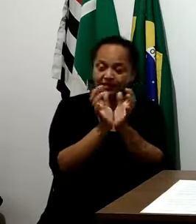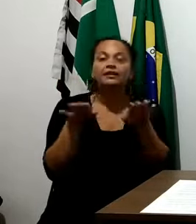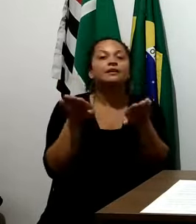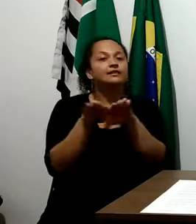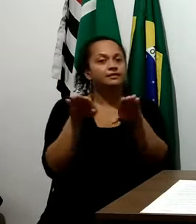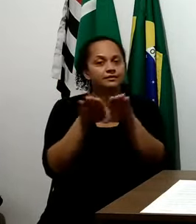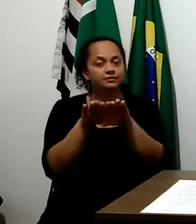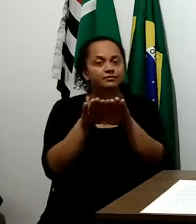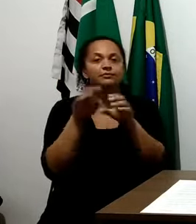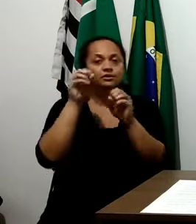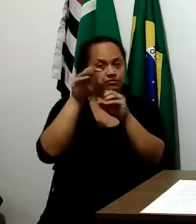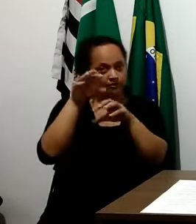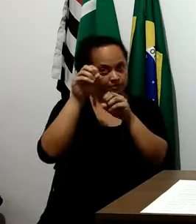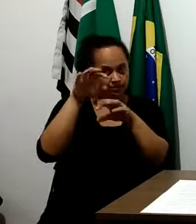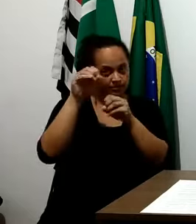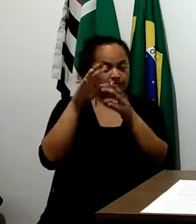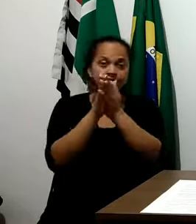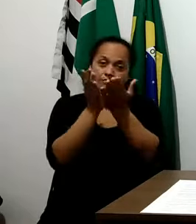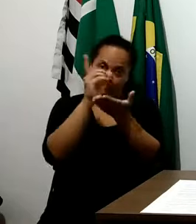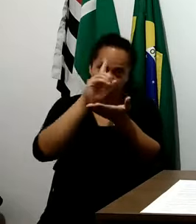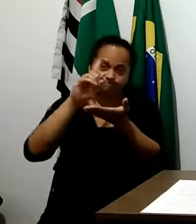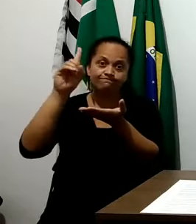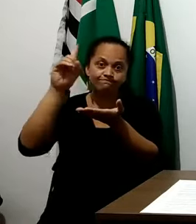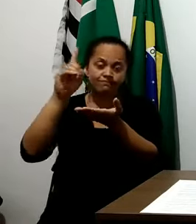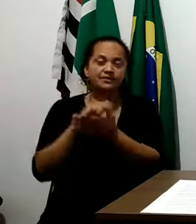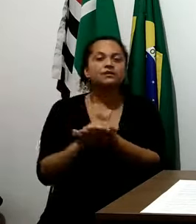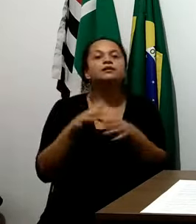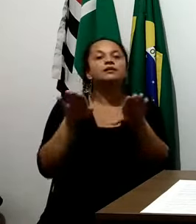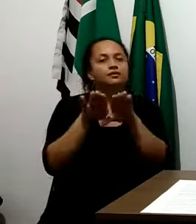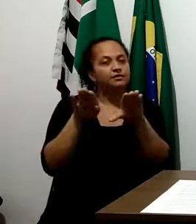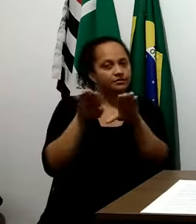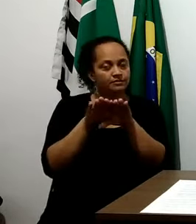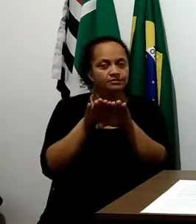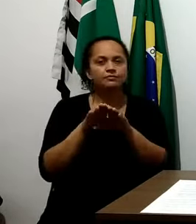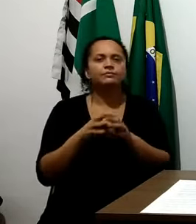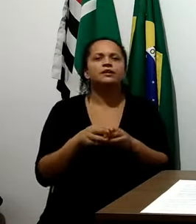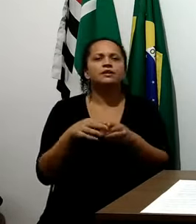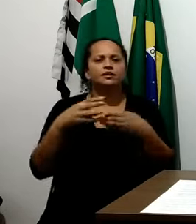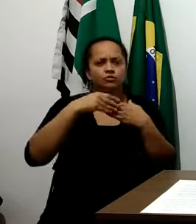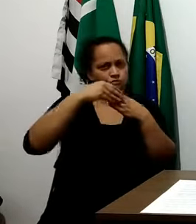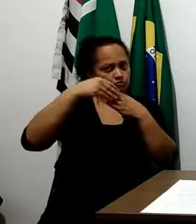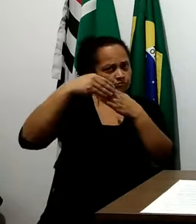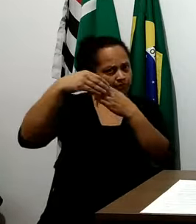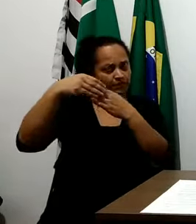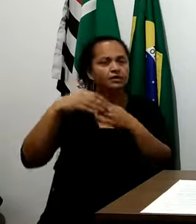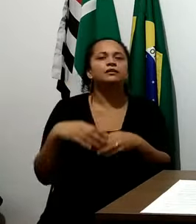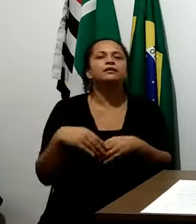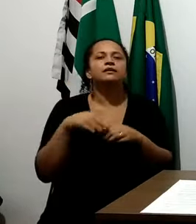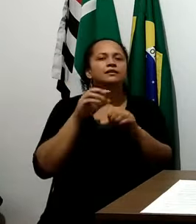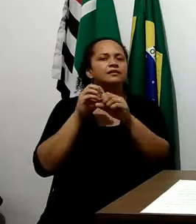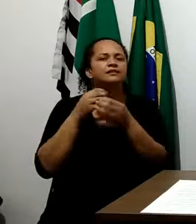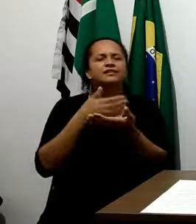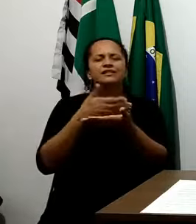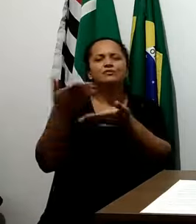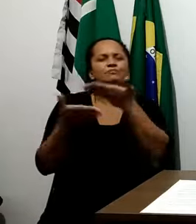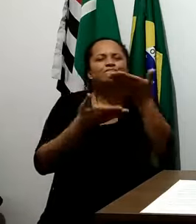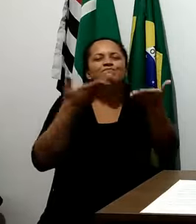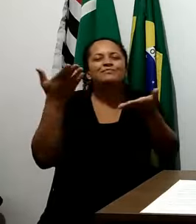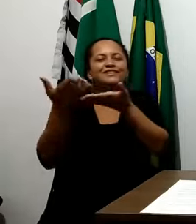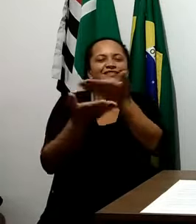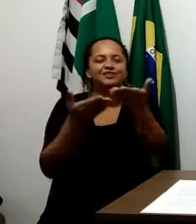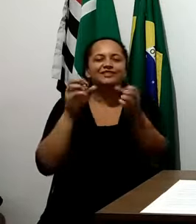de doutrinas e também com os irmãos amados, com os líderes que têm vindo aqui, têm compartilhado de